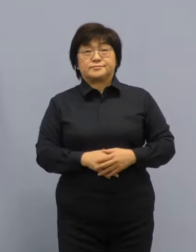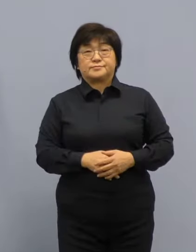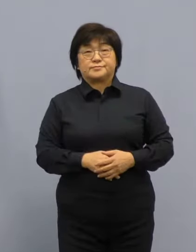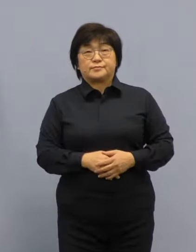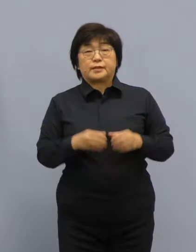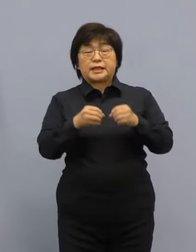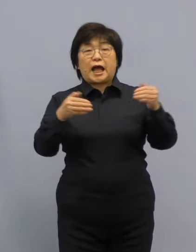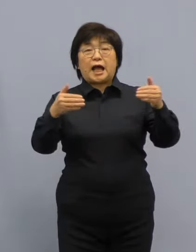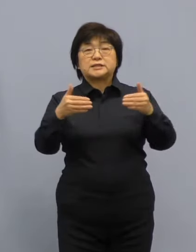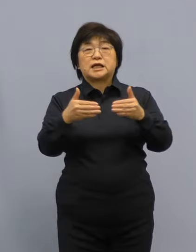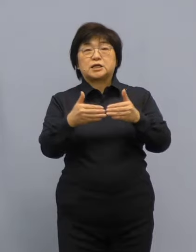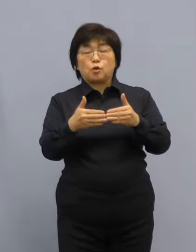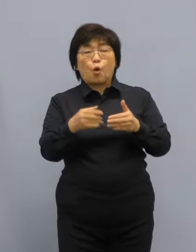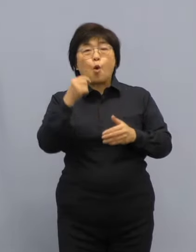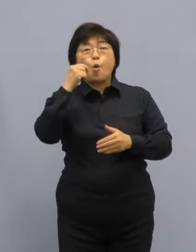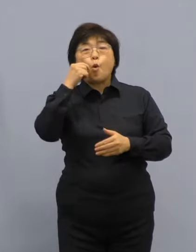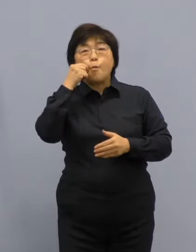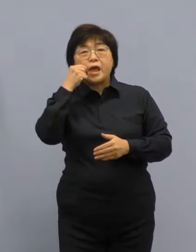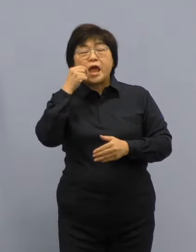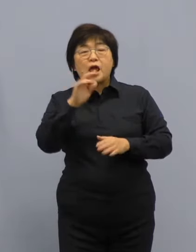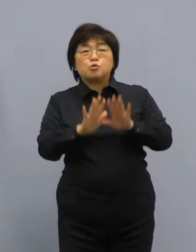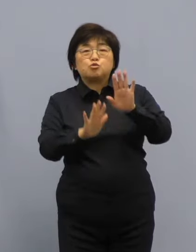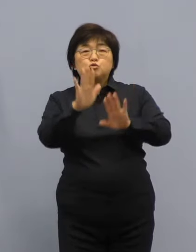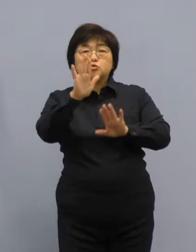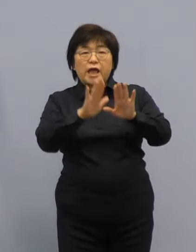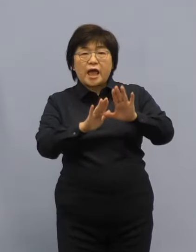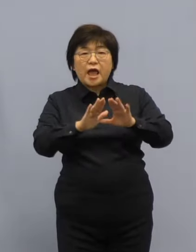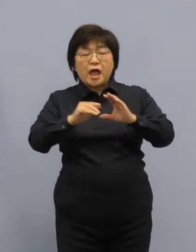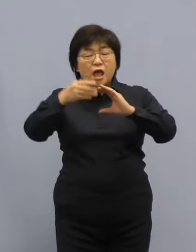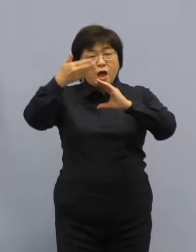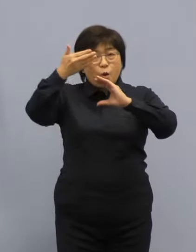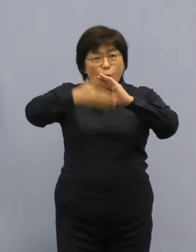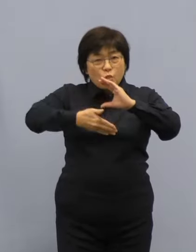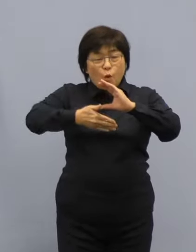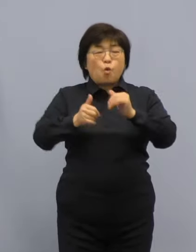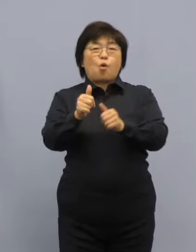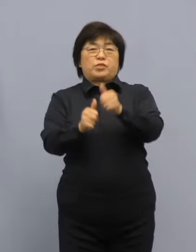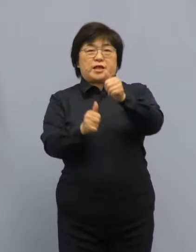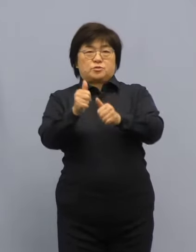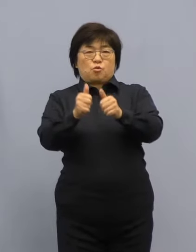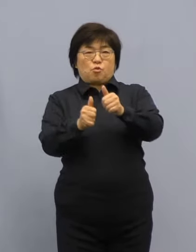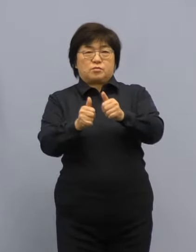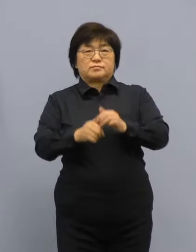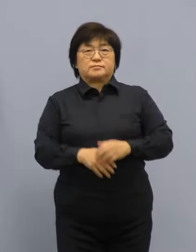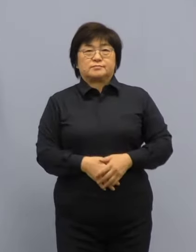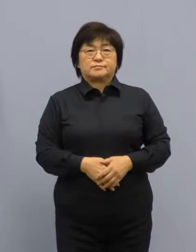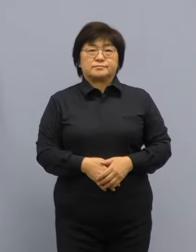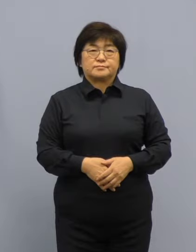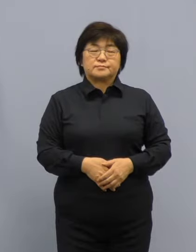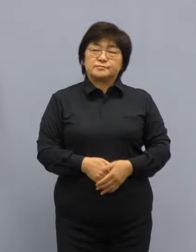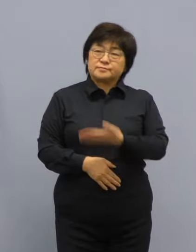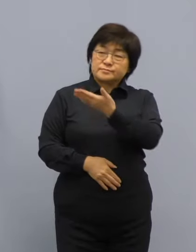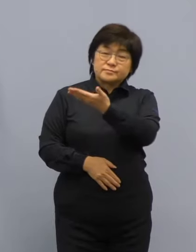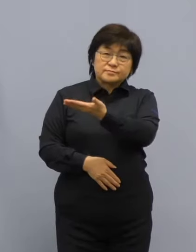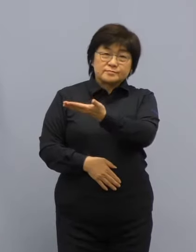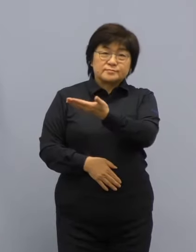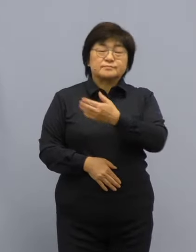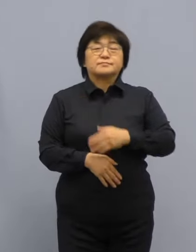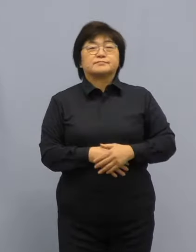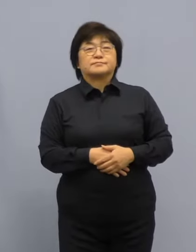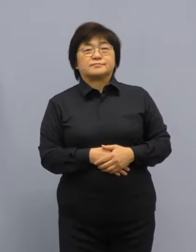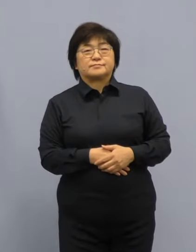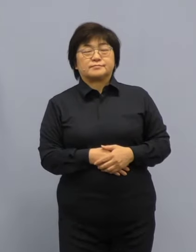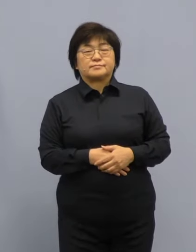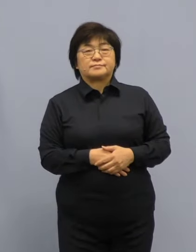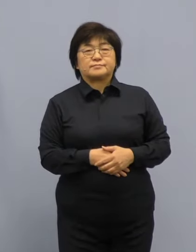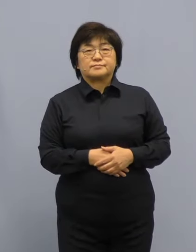長崎の米風景フォトコンテストですね、こちらの方にチラシが入っているかと思いますけれども